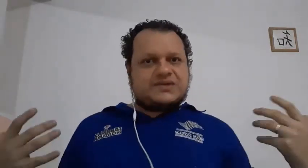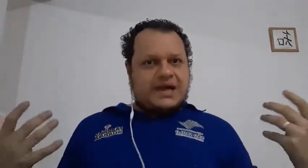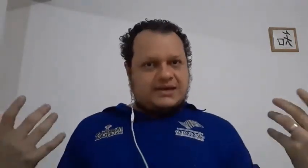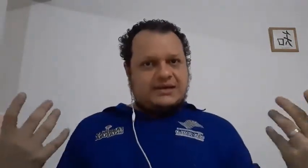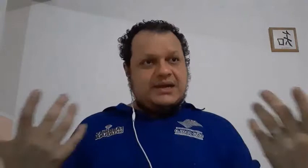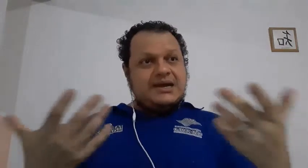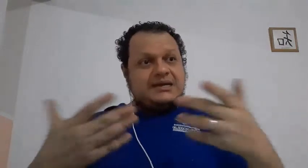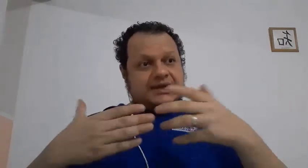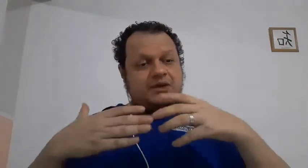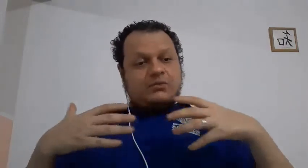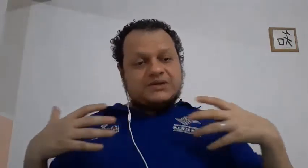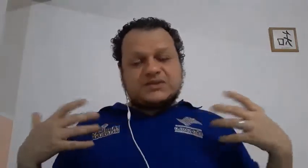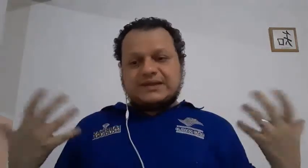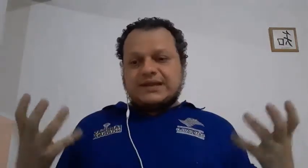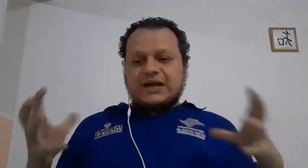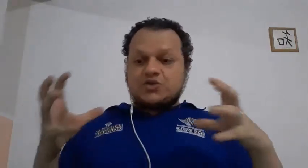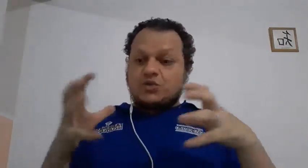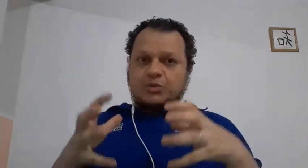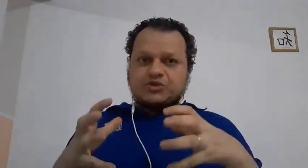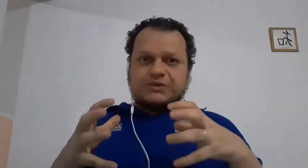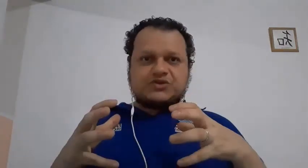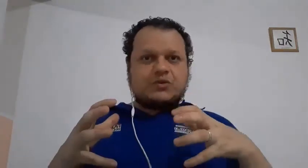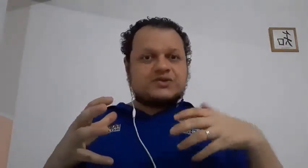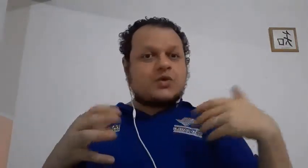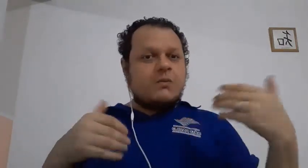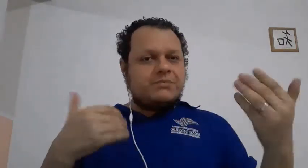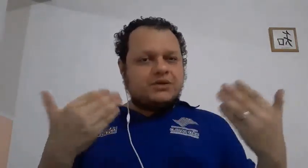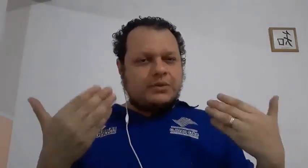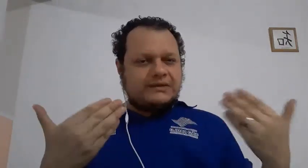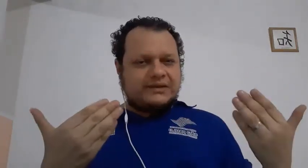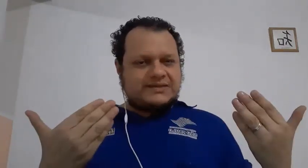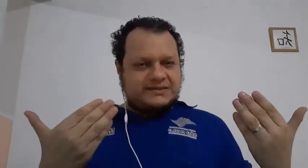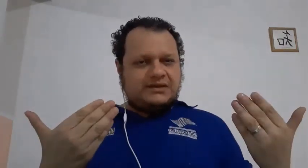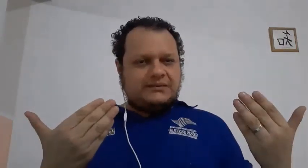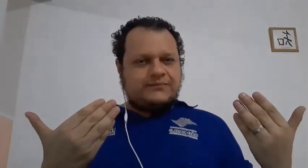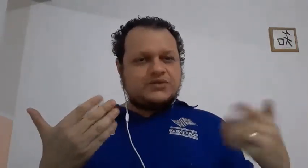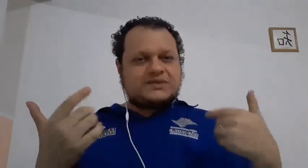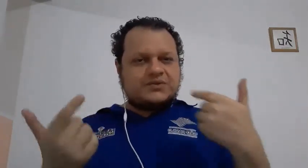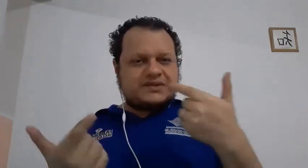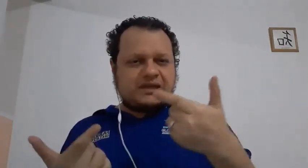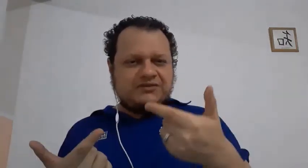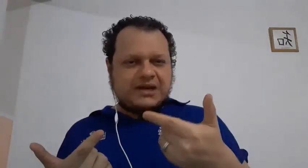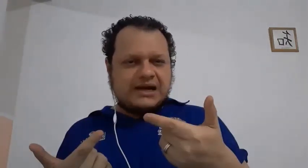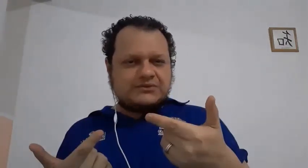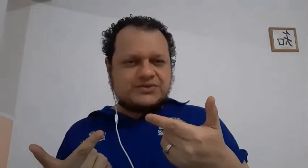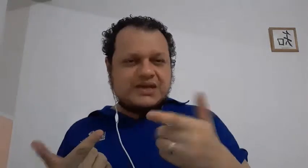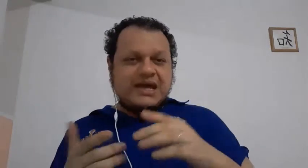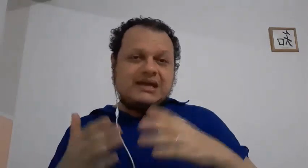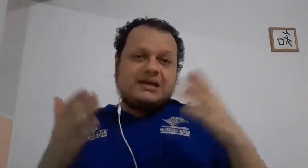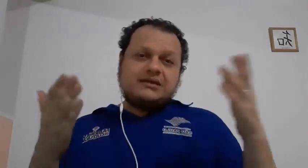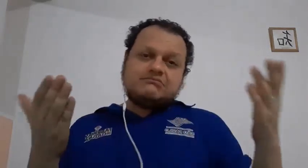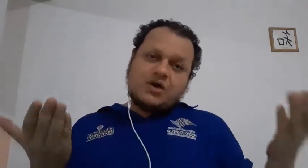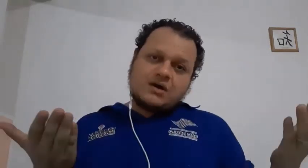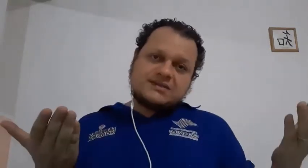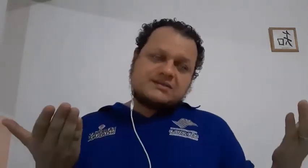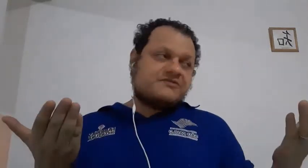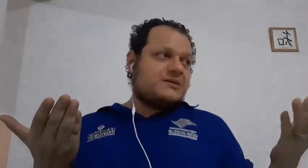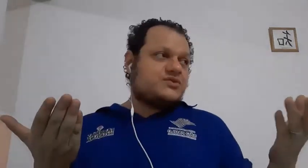aí que uma sociedade, um grupo de pessoas combinou entre si os seus significados e nós vamos